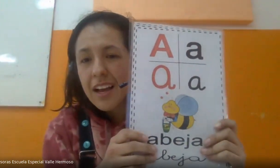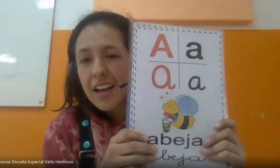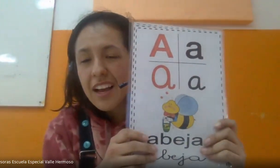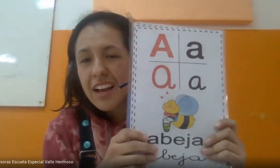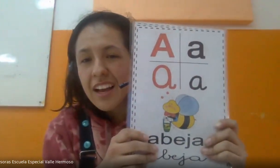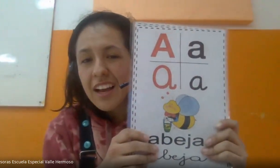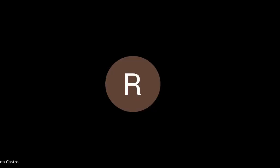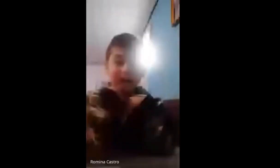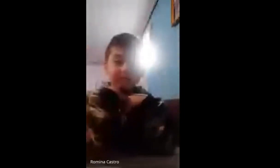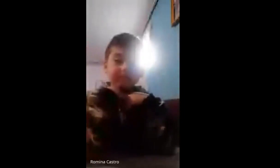¡La!